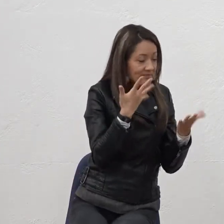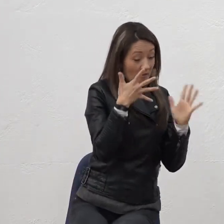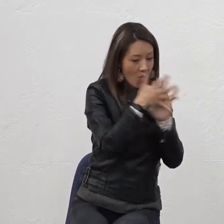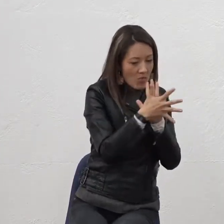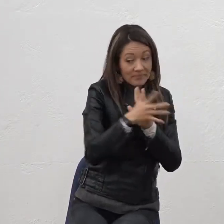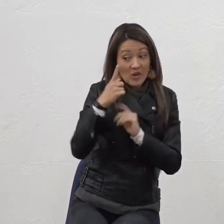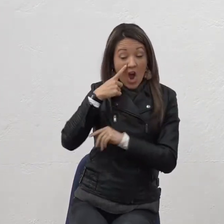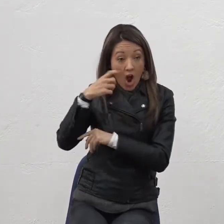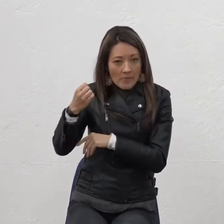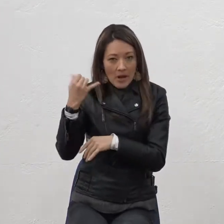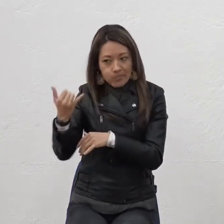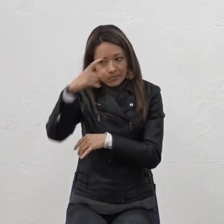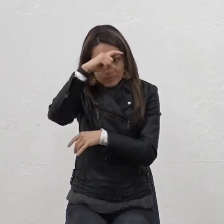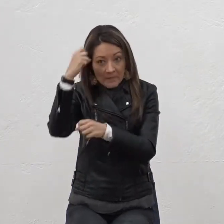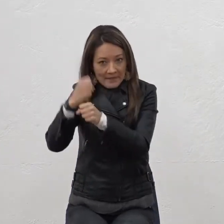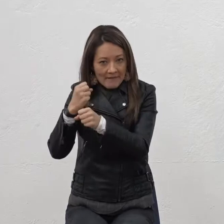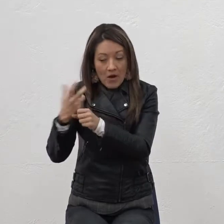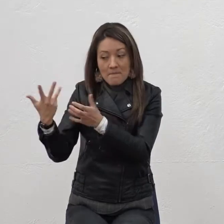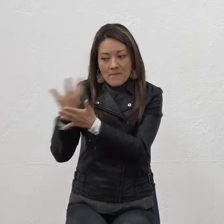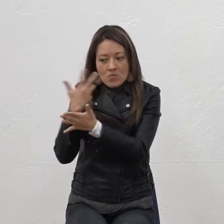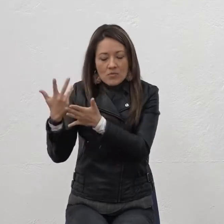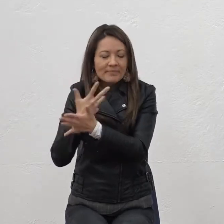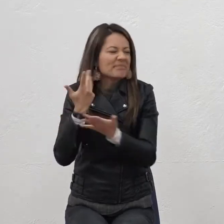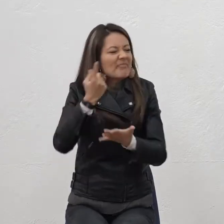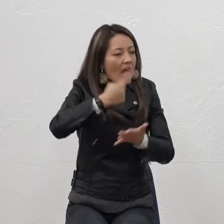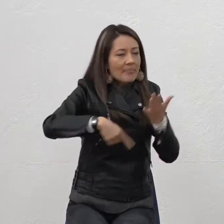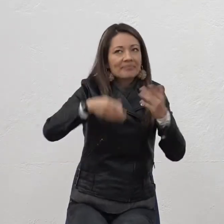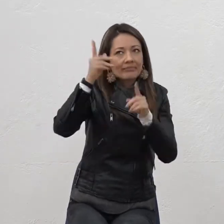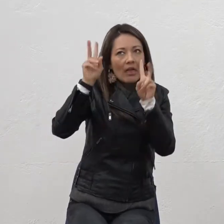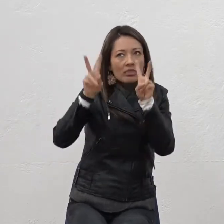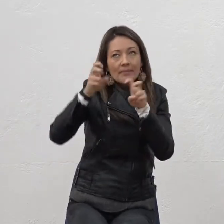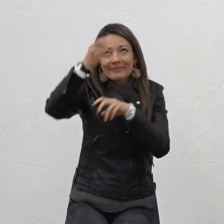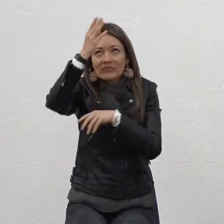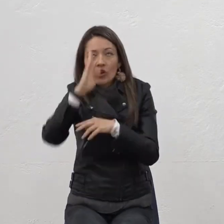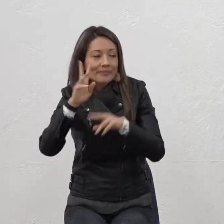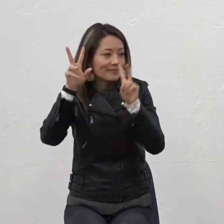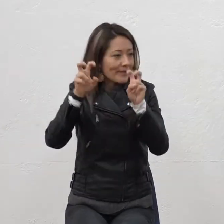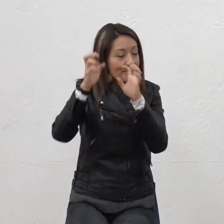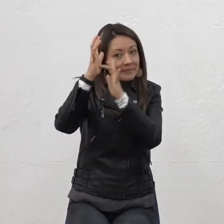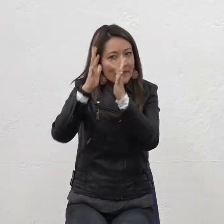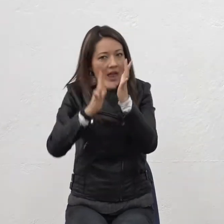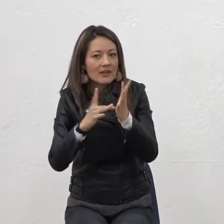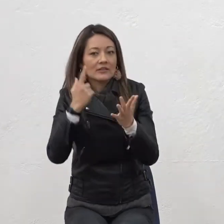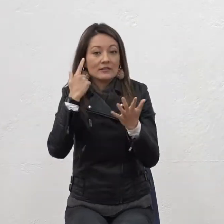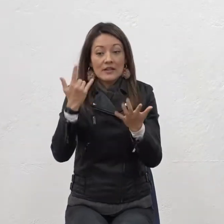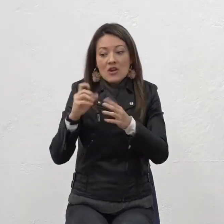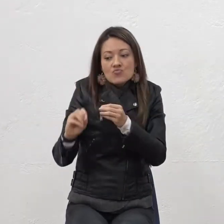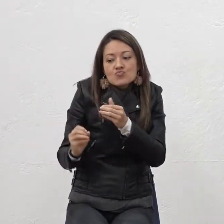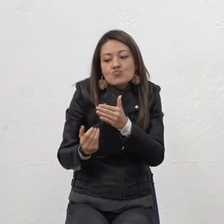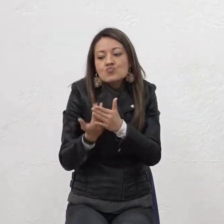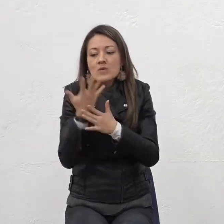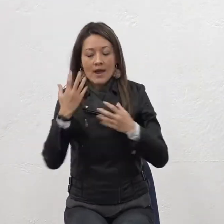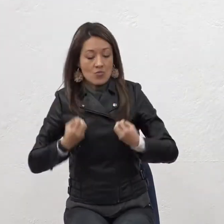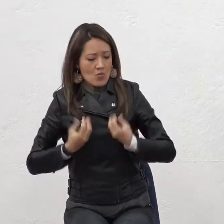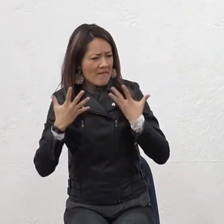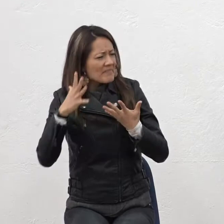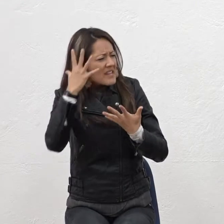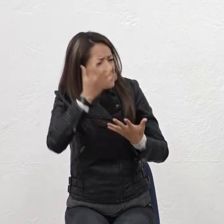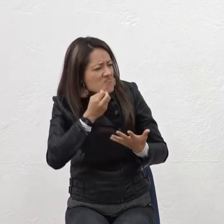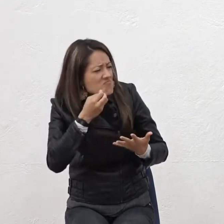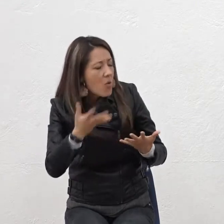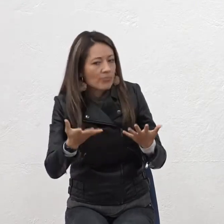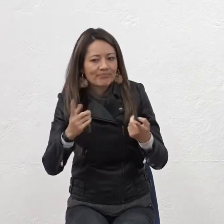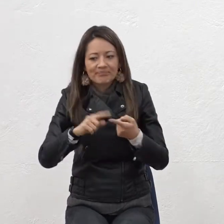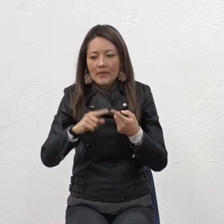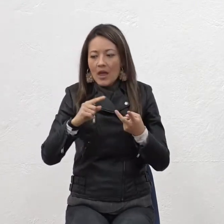imagínate que hay un chico en el trabajo que me habla de Dios, que de Jesús, que la nueva vida, que eso es hermoso,